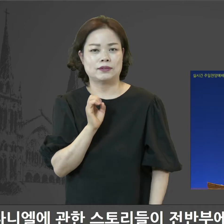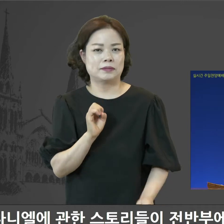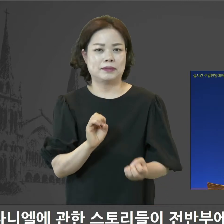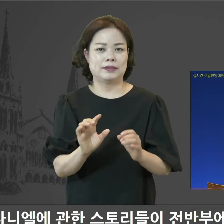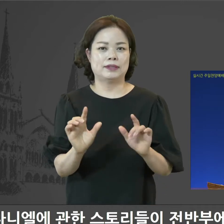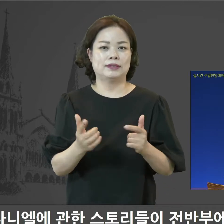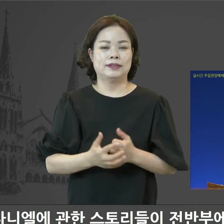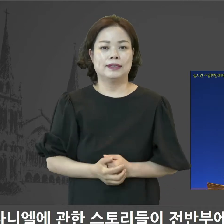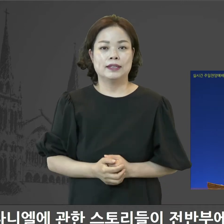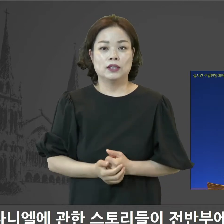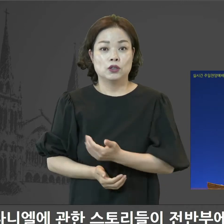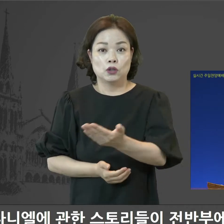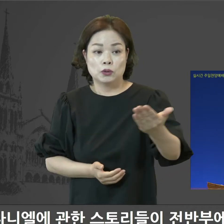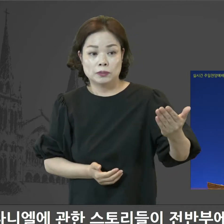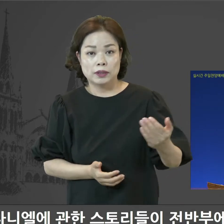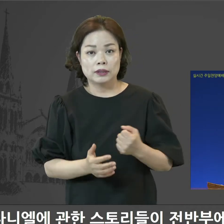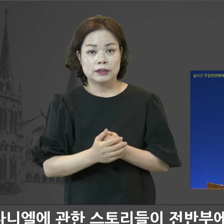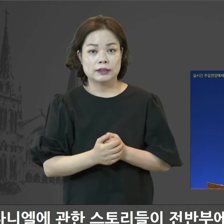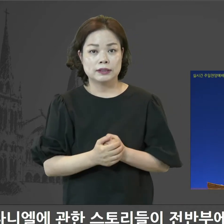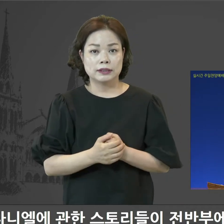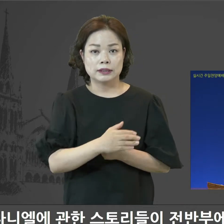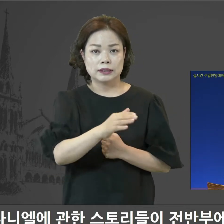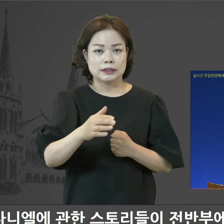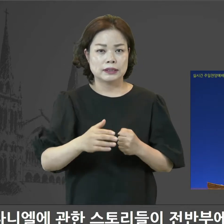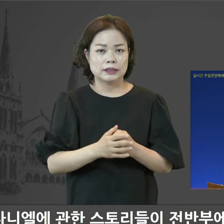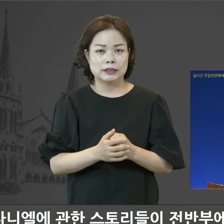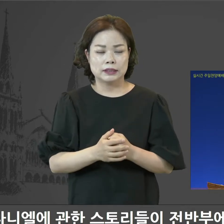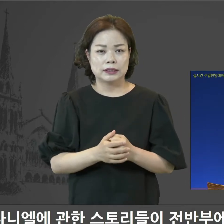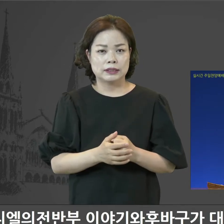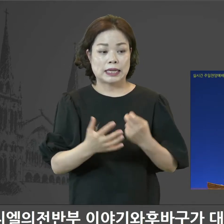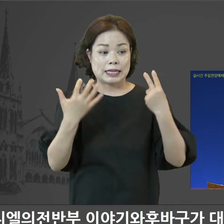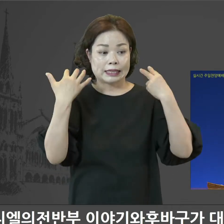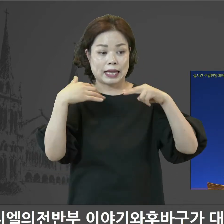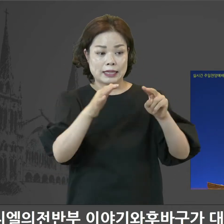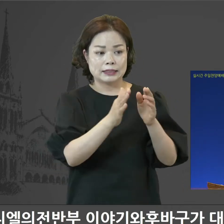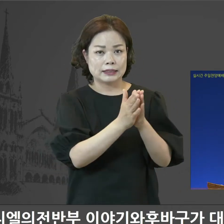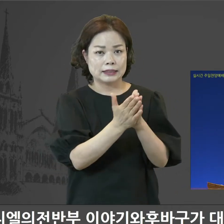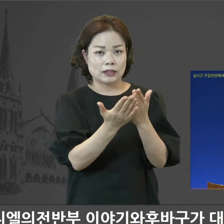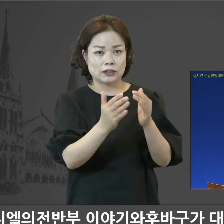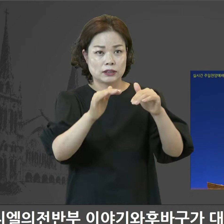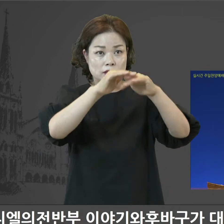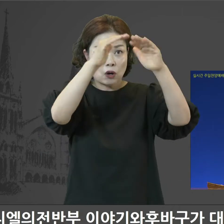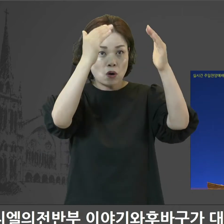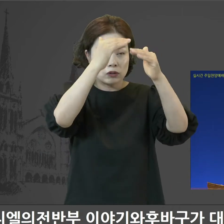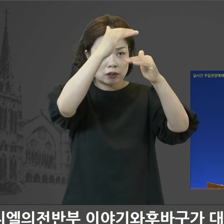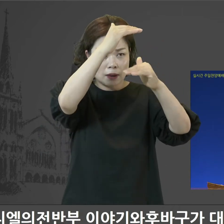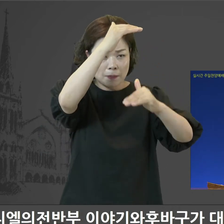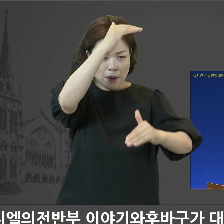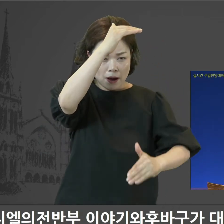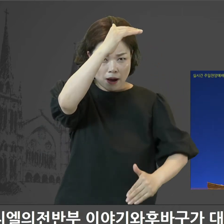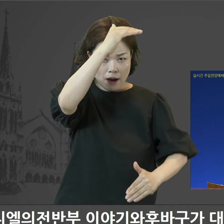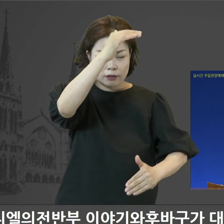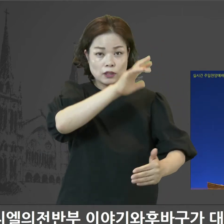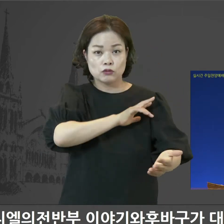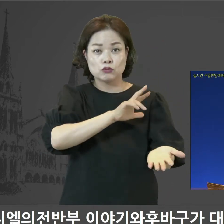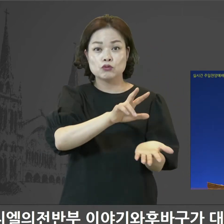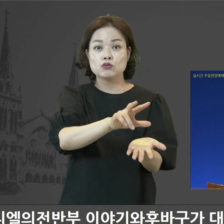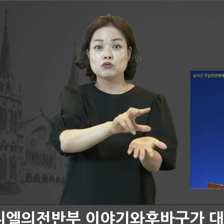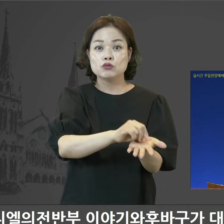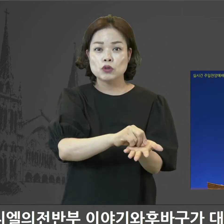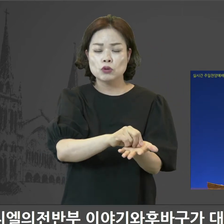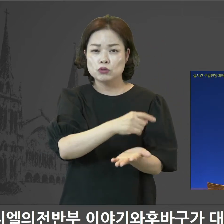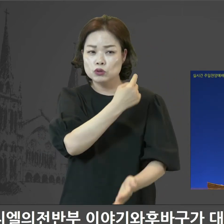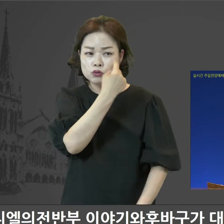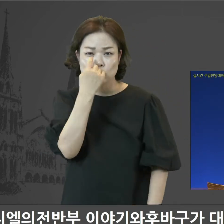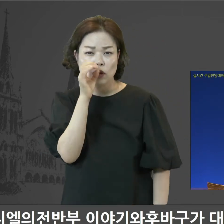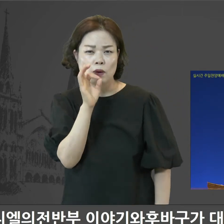아니오입니다. 여러분, 다니엘서 전체 가운데 흐르는 가장 기본적이고 포괄적인 주제는 우리